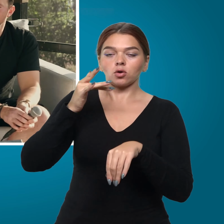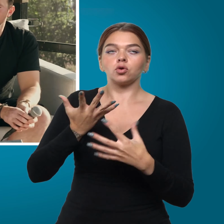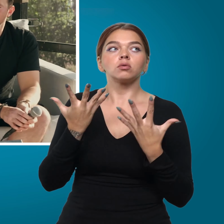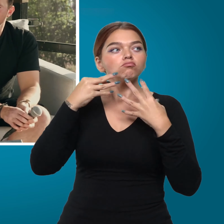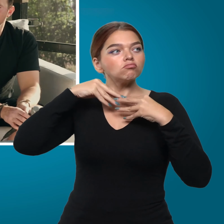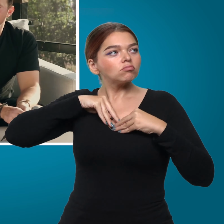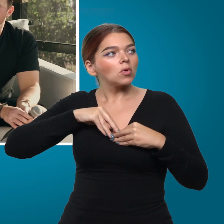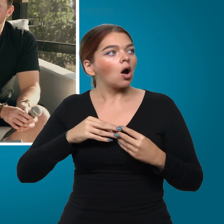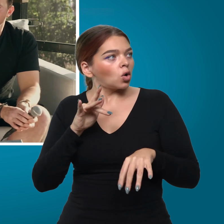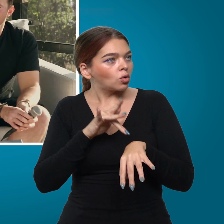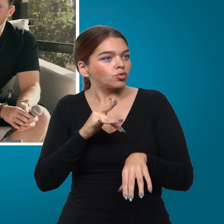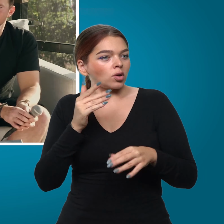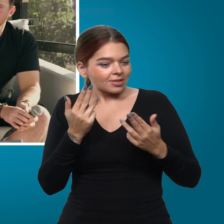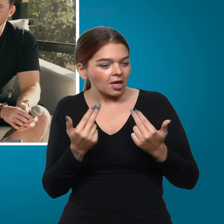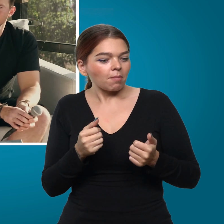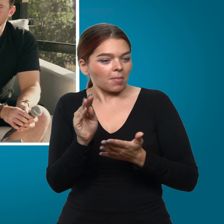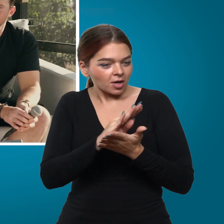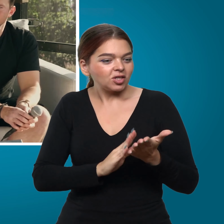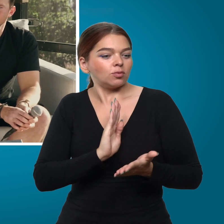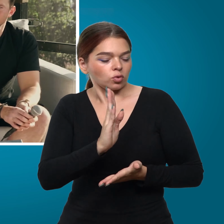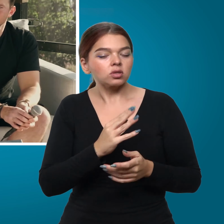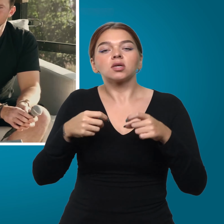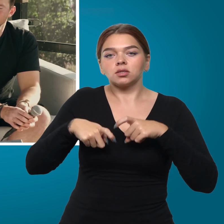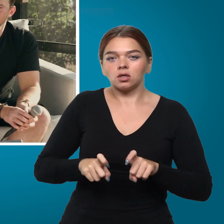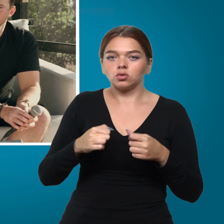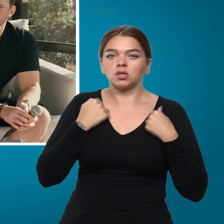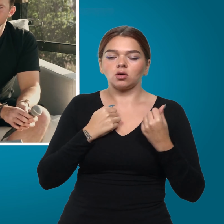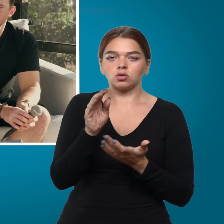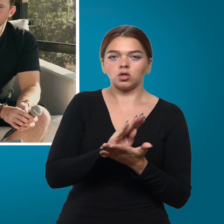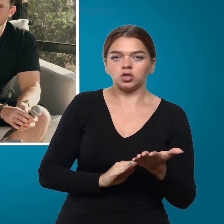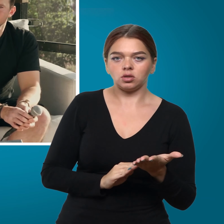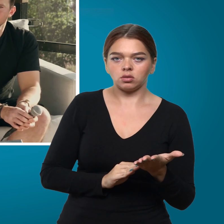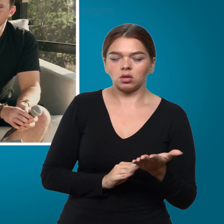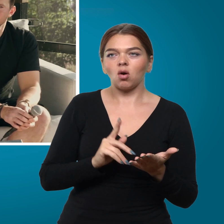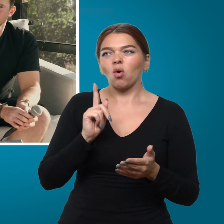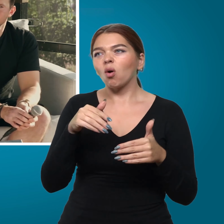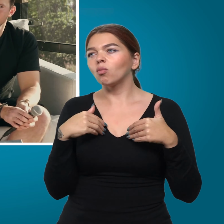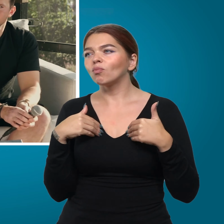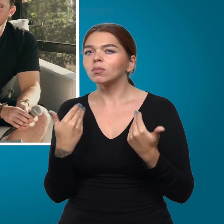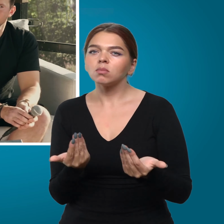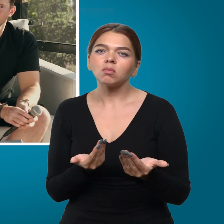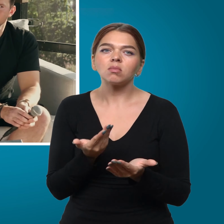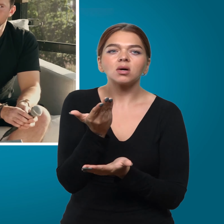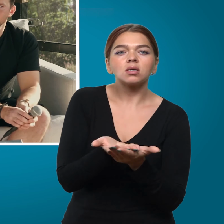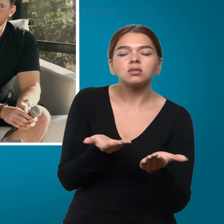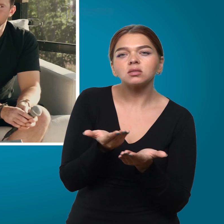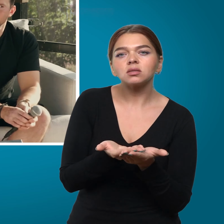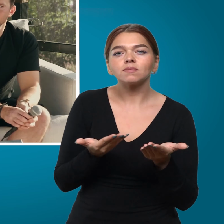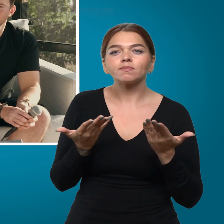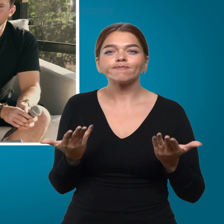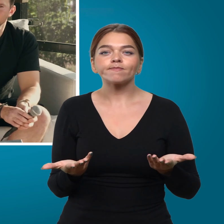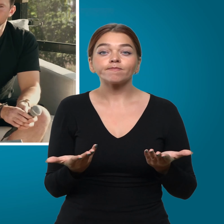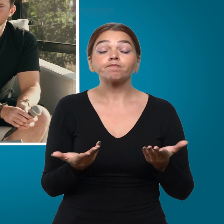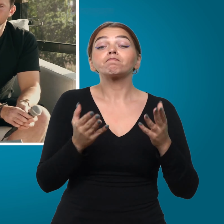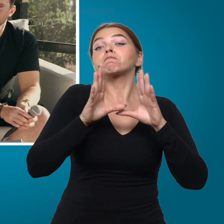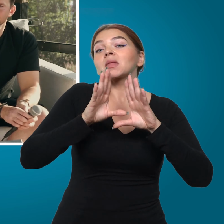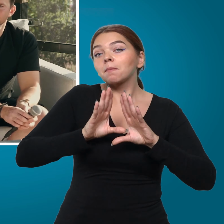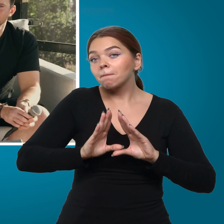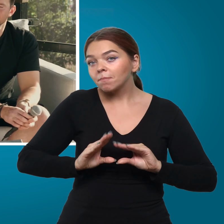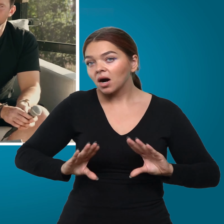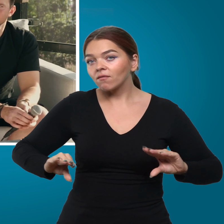pavidalu. Taip kad gaudau momentus, kai mane apima įkvėpimas ir tada stengiuos padaryti didžią darbo